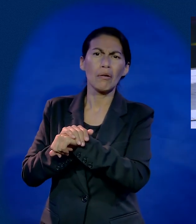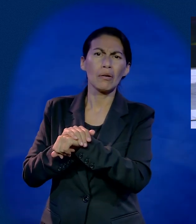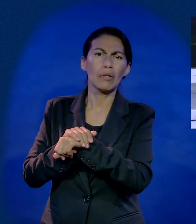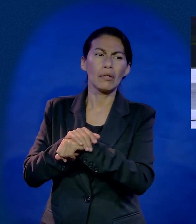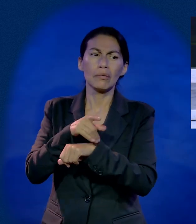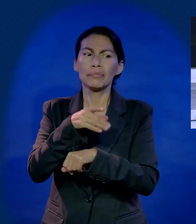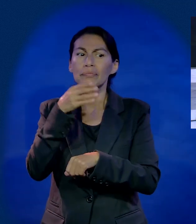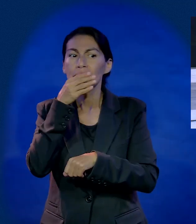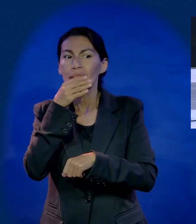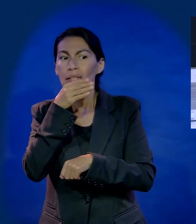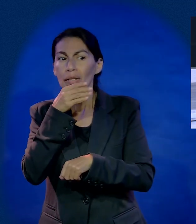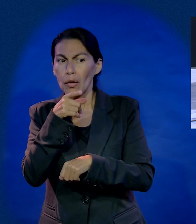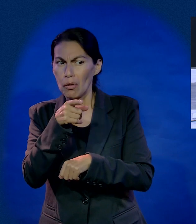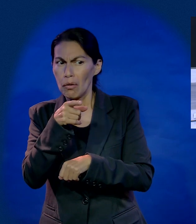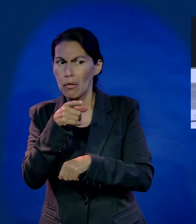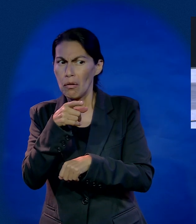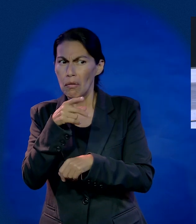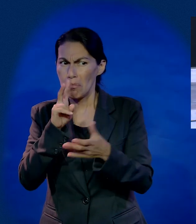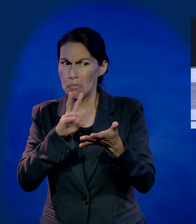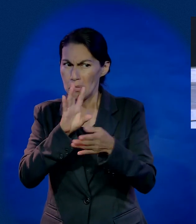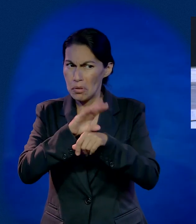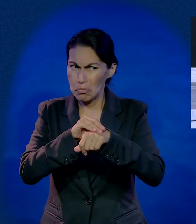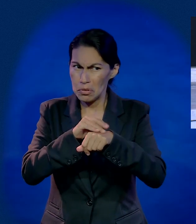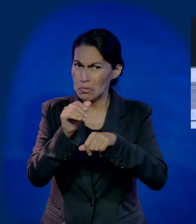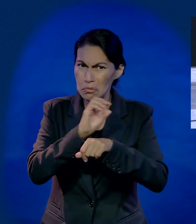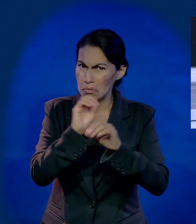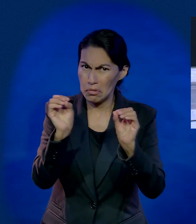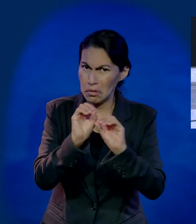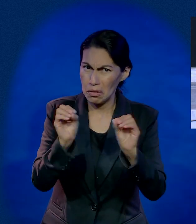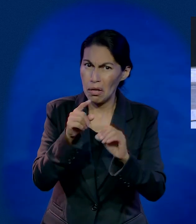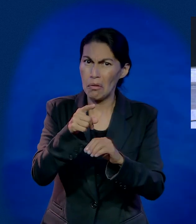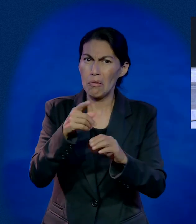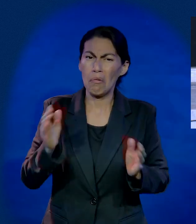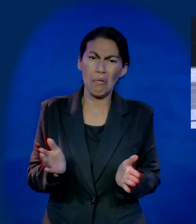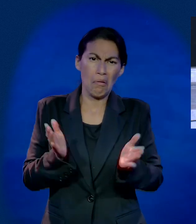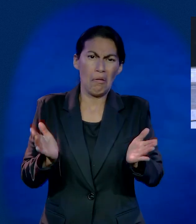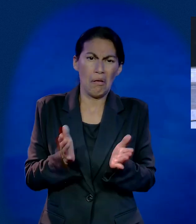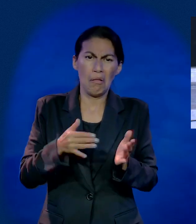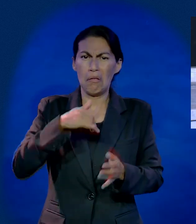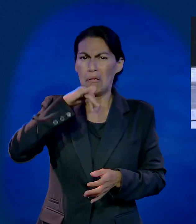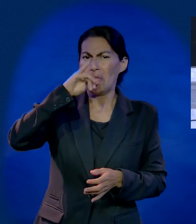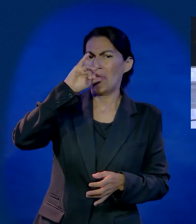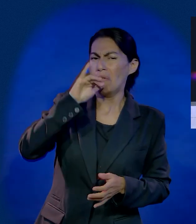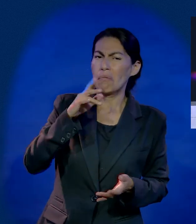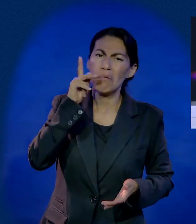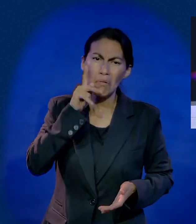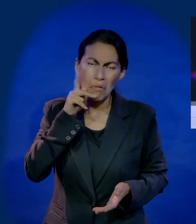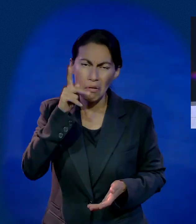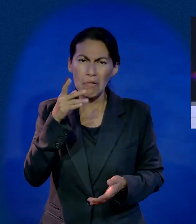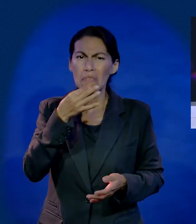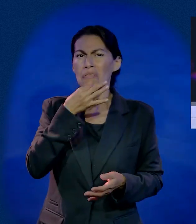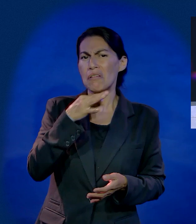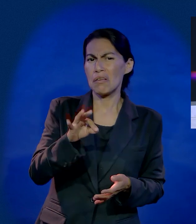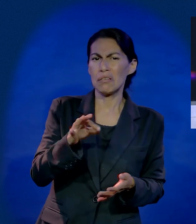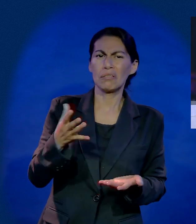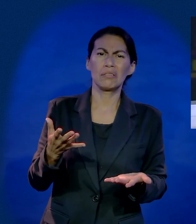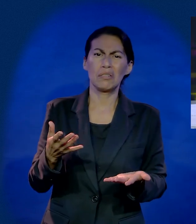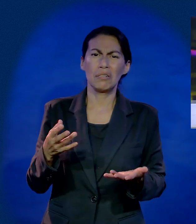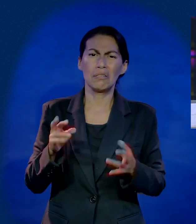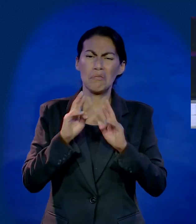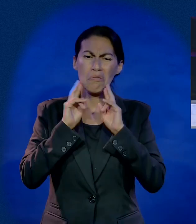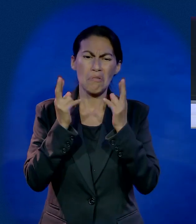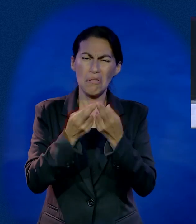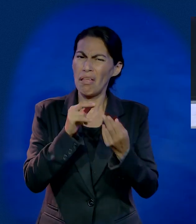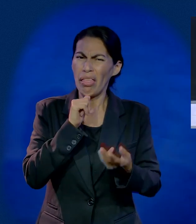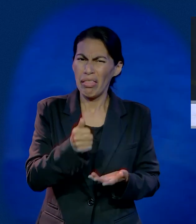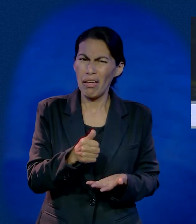oye, Luis, y tú como cristiano, ¿verdad que no les dejan hacer nada? Porque mira, no bailas, no tomas, no vas a fiestas,